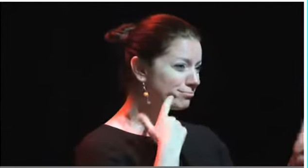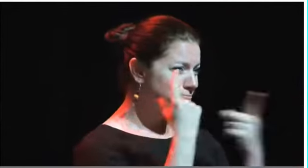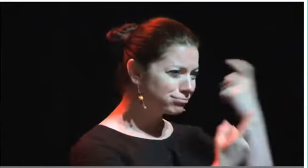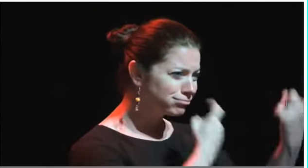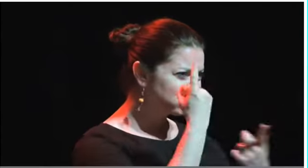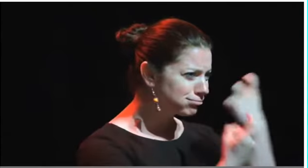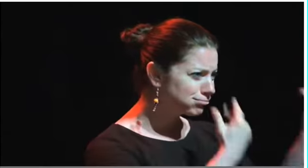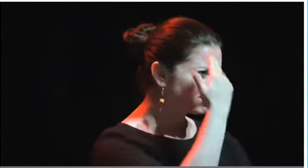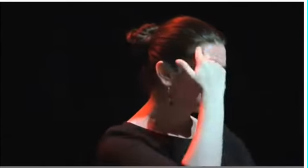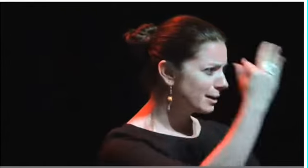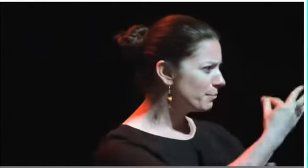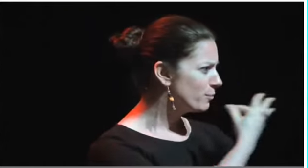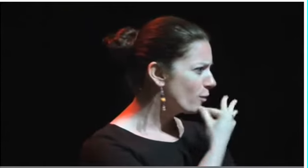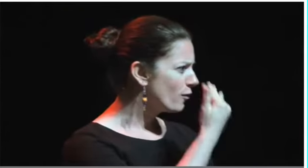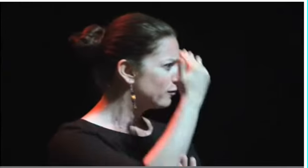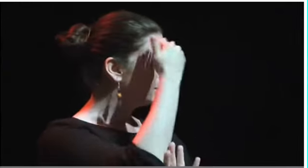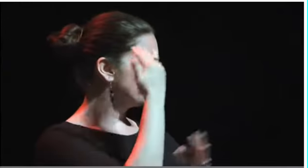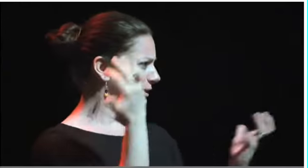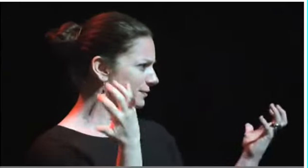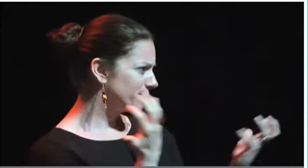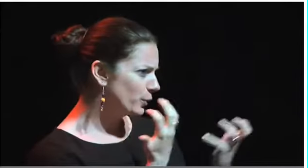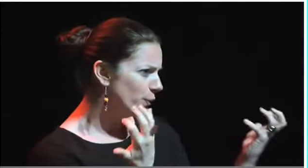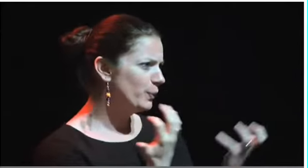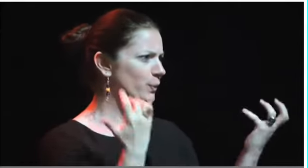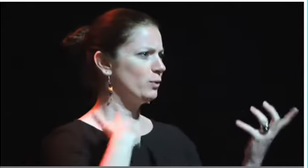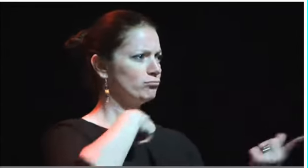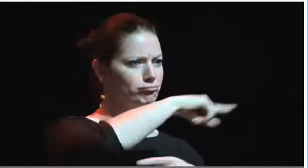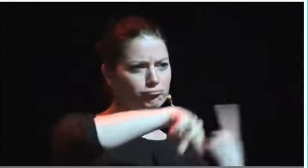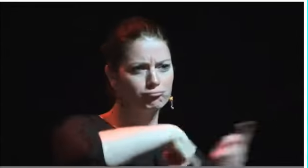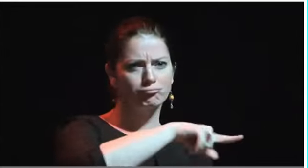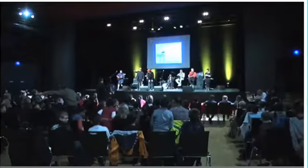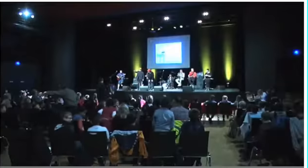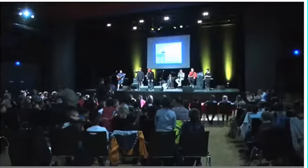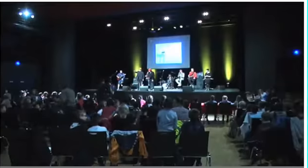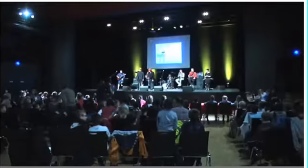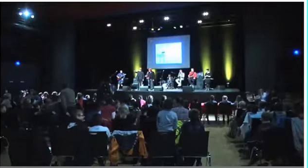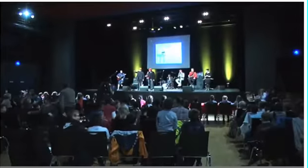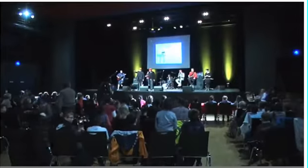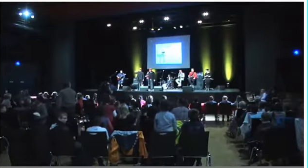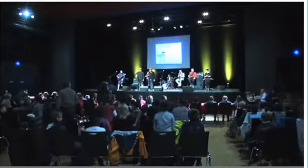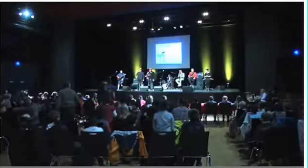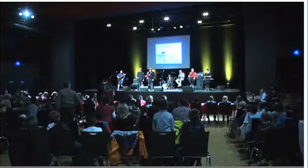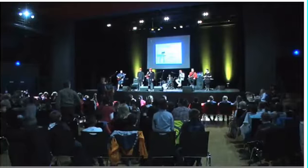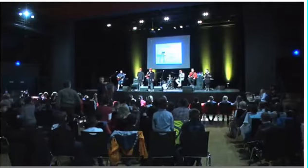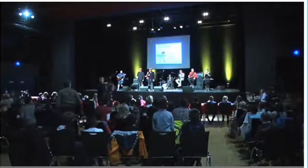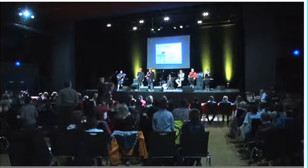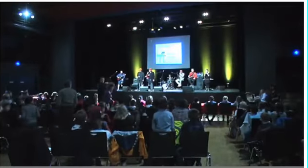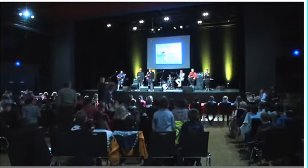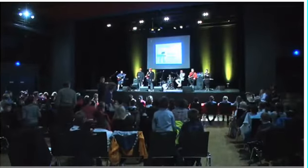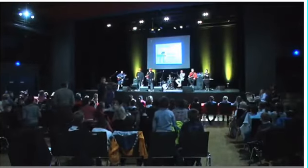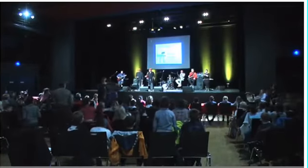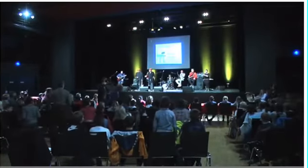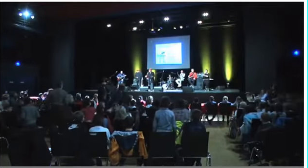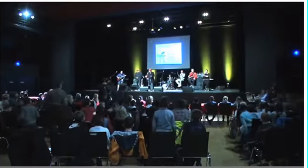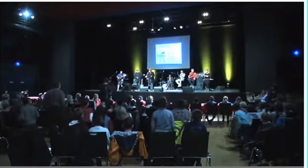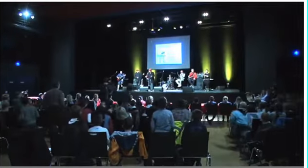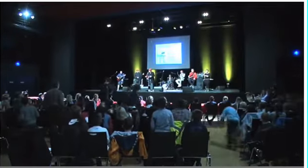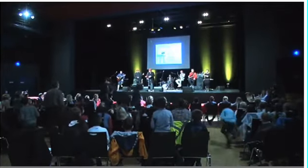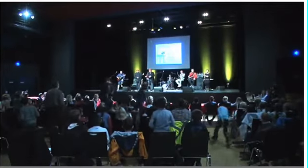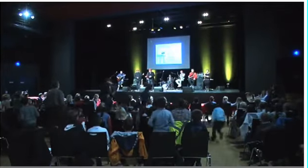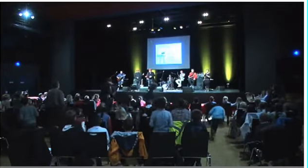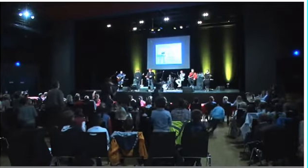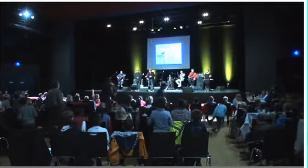Sausheim. Un projet concrétisé et inauguré en février dernier. La deuxième séance sera demain mercredi avec un autre spectacle